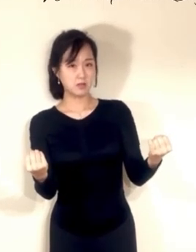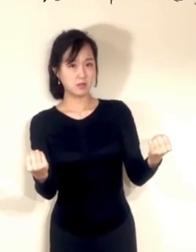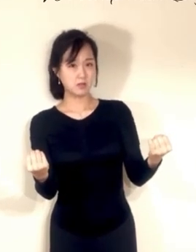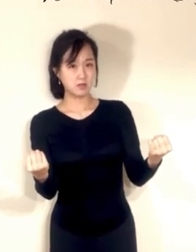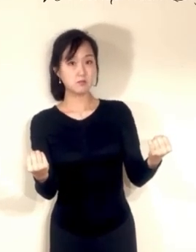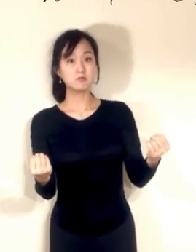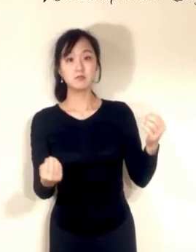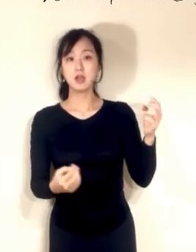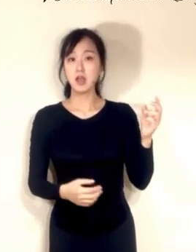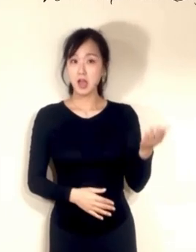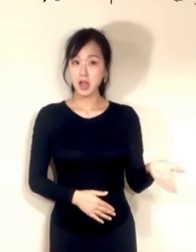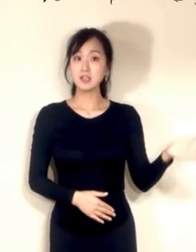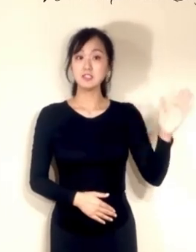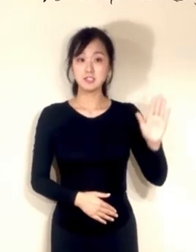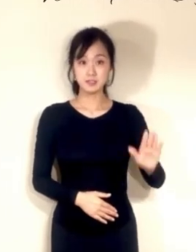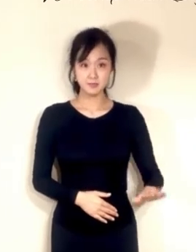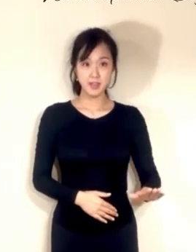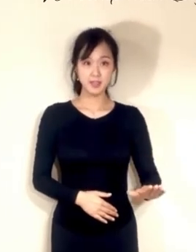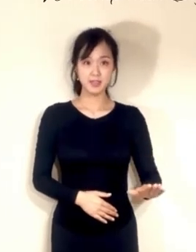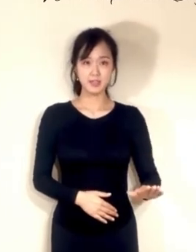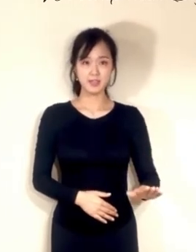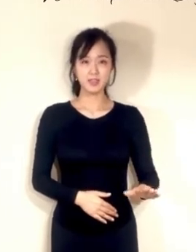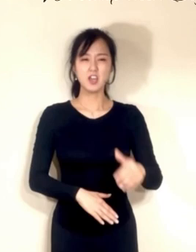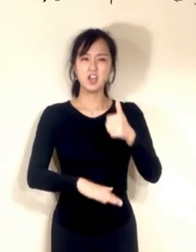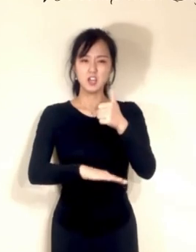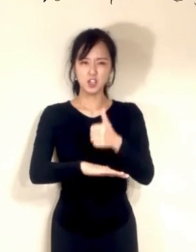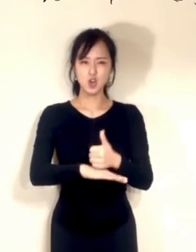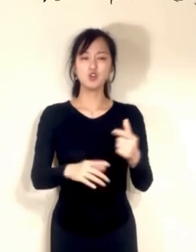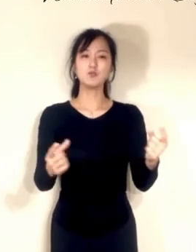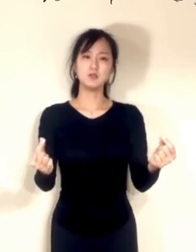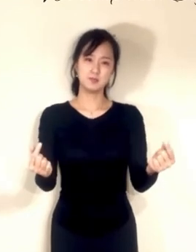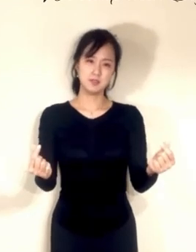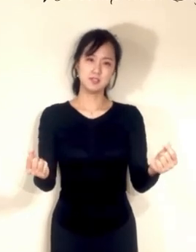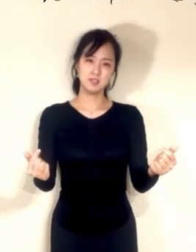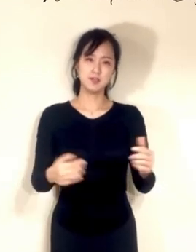것 같은데 결국 다 비슷비슷합니다.